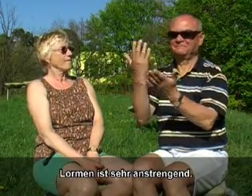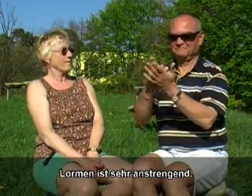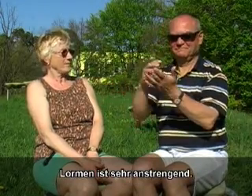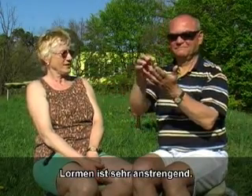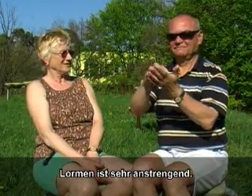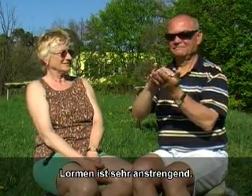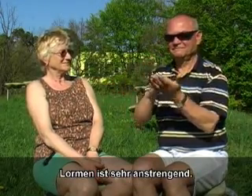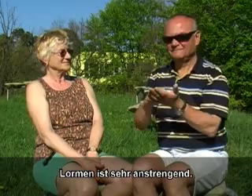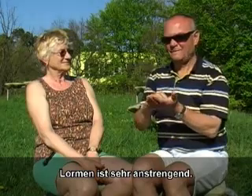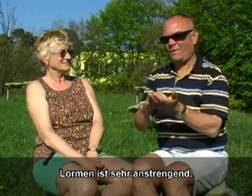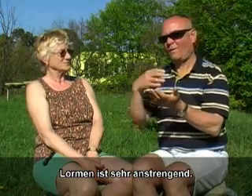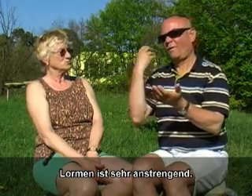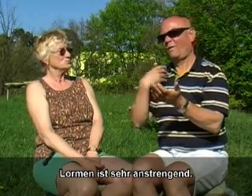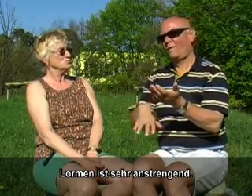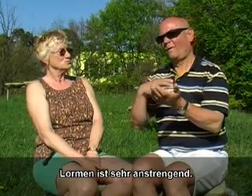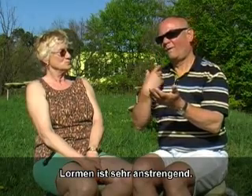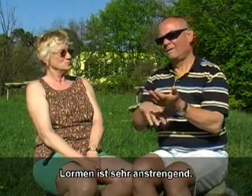Lormen ist sehr anstrengend.